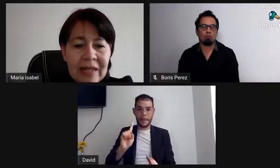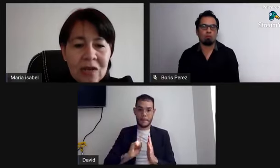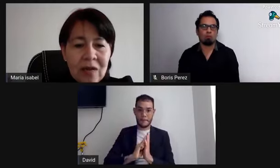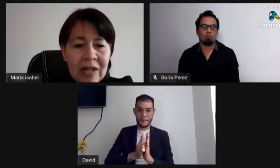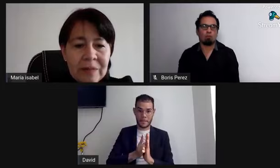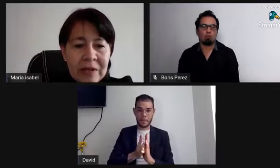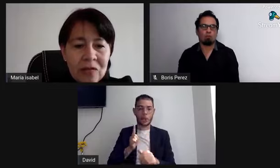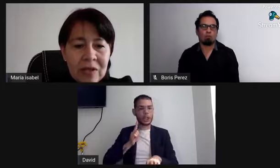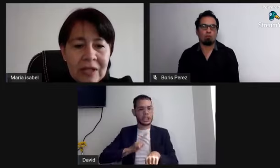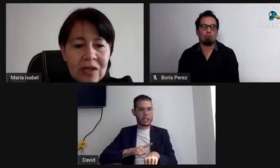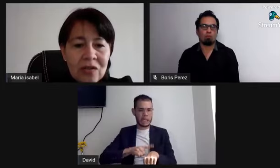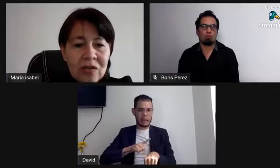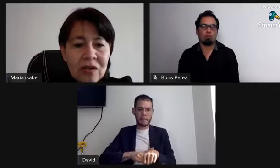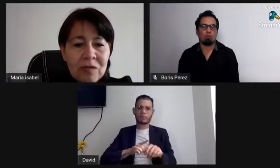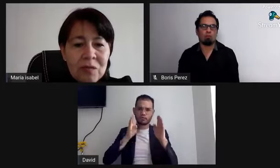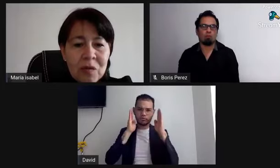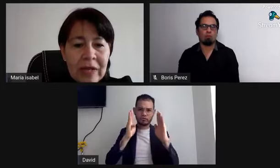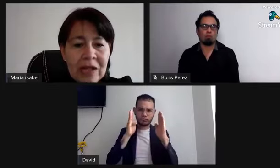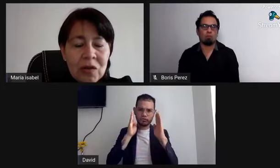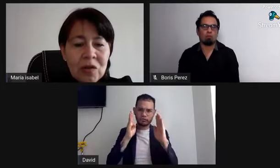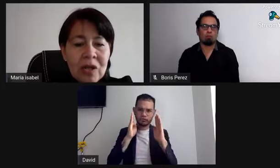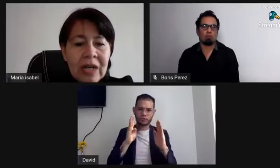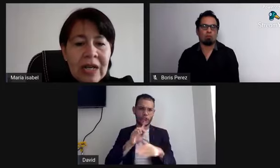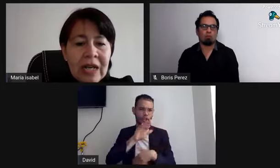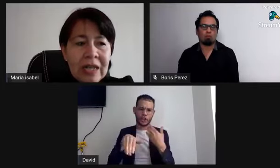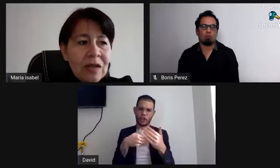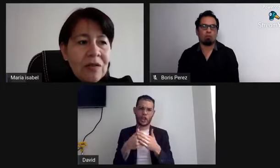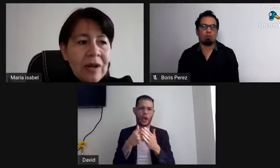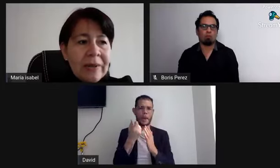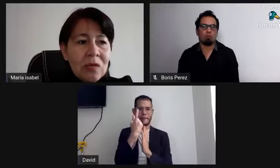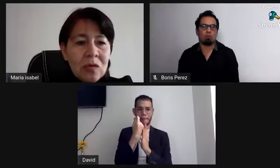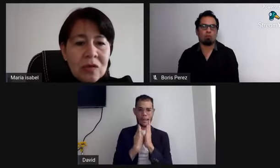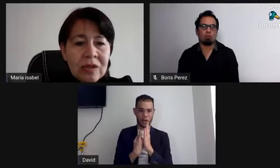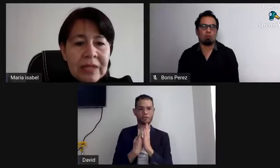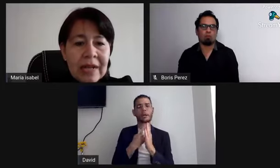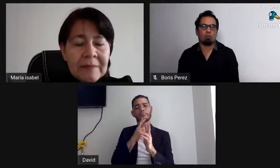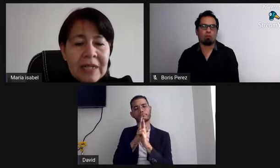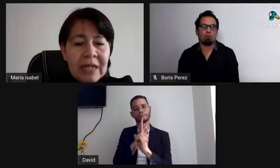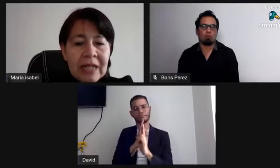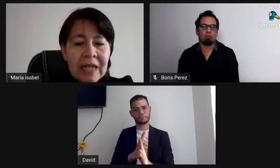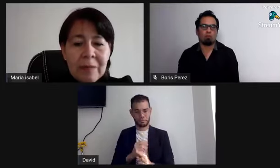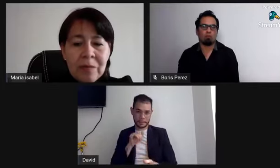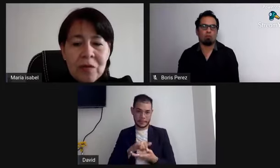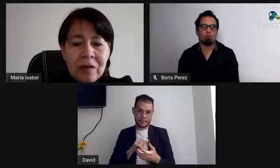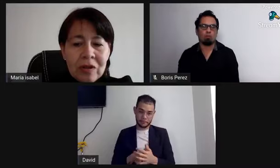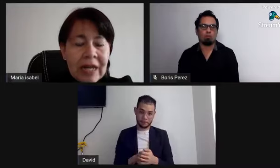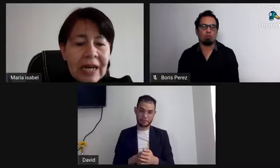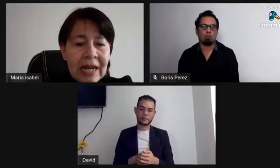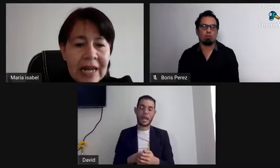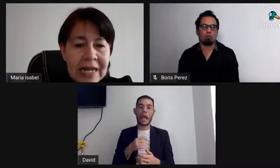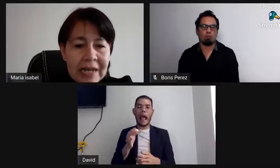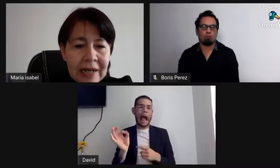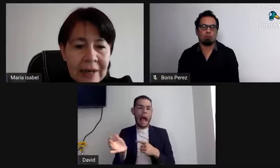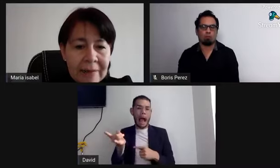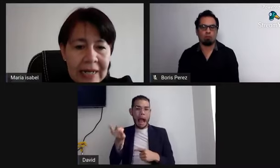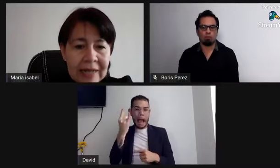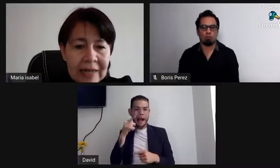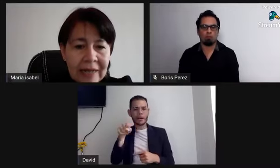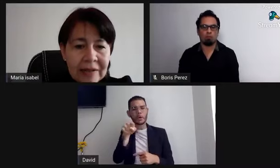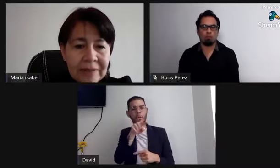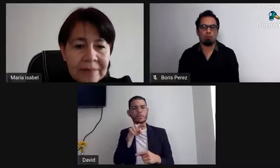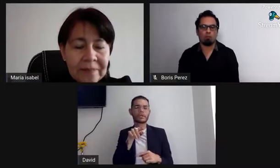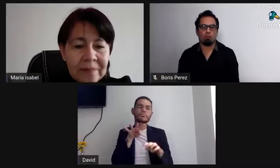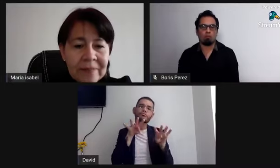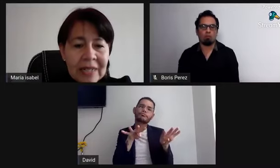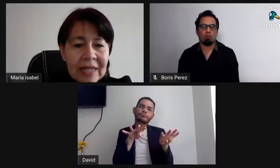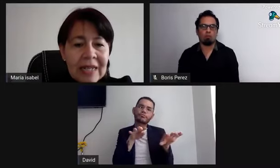para atender todas las preguntas. Entonces, si en un momento tienen una pregunta, por favor tenganla ahí en la